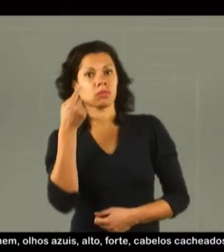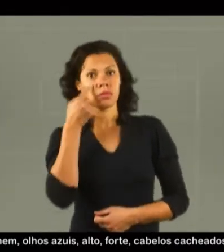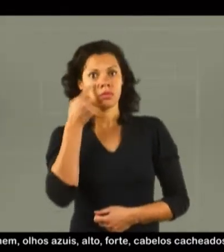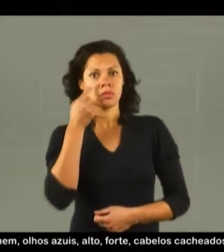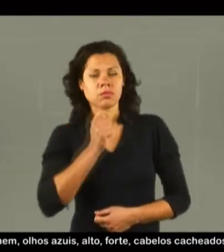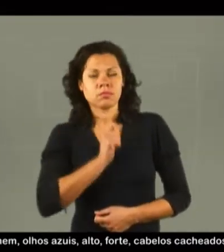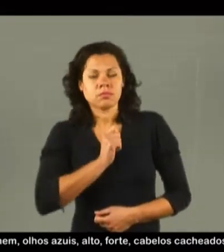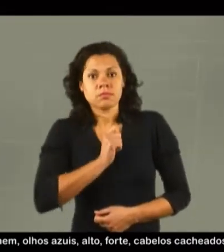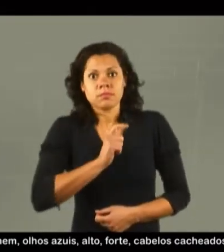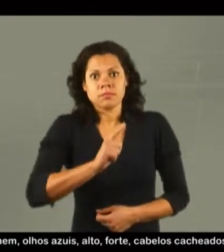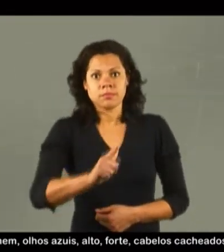lindo.